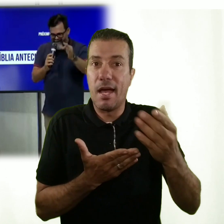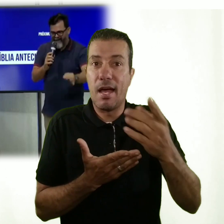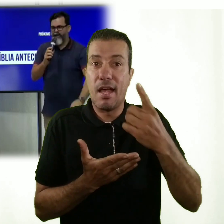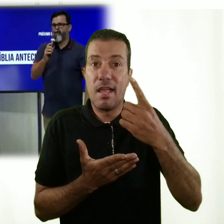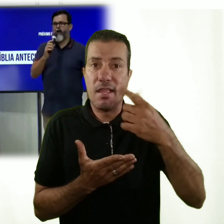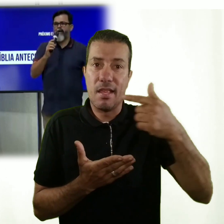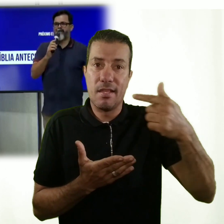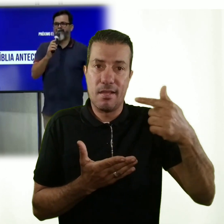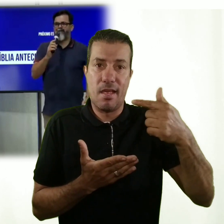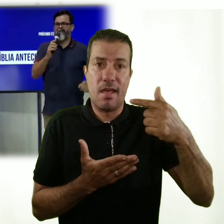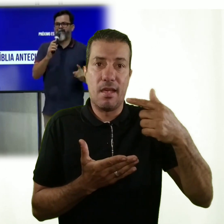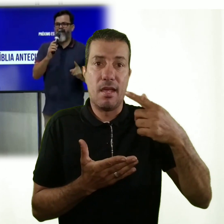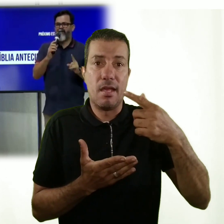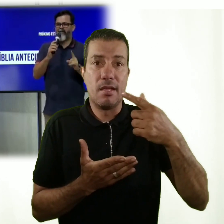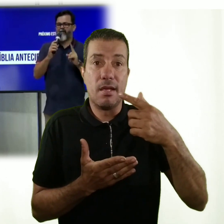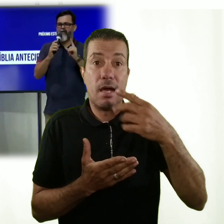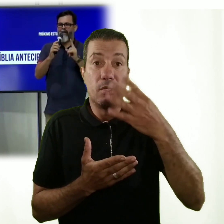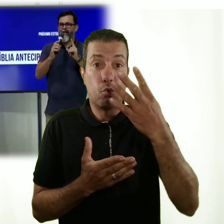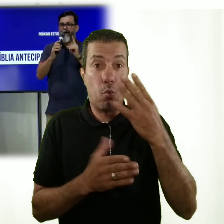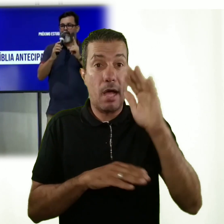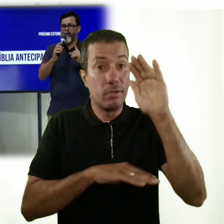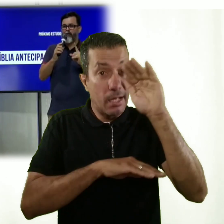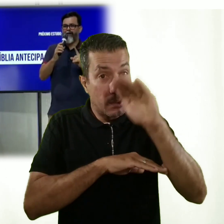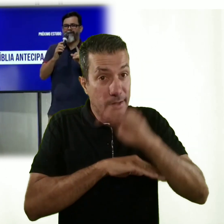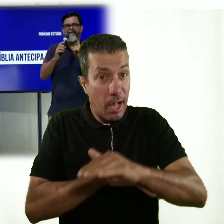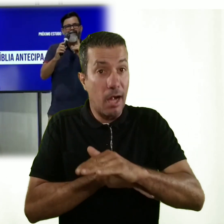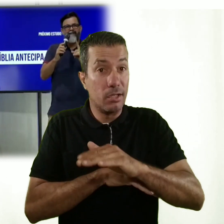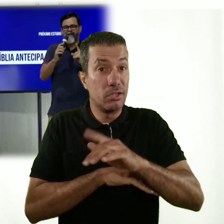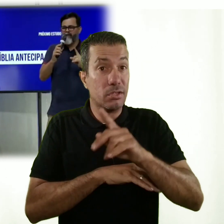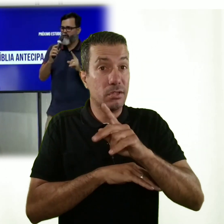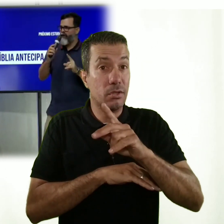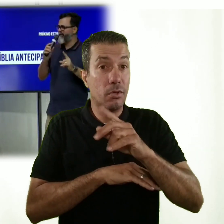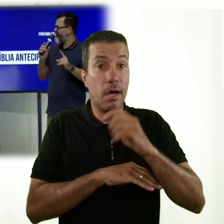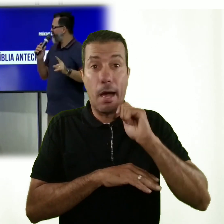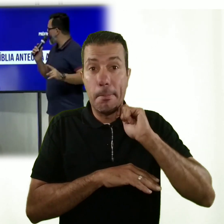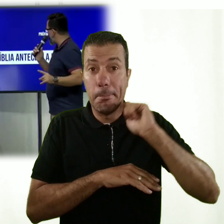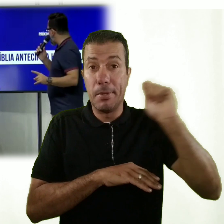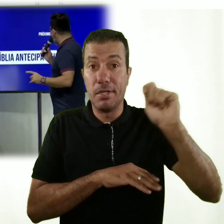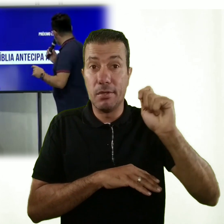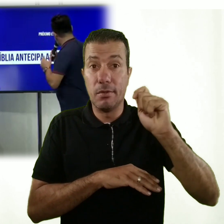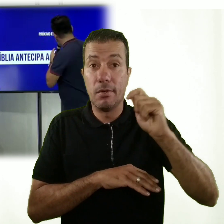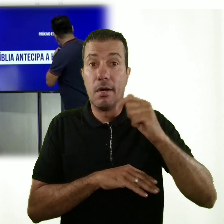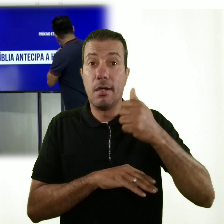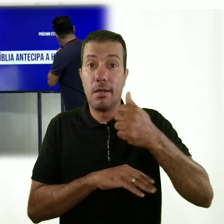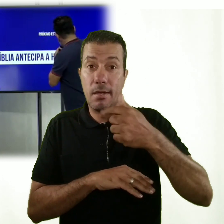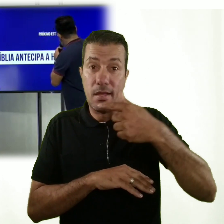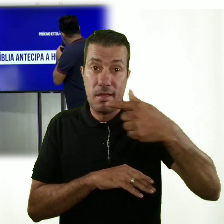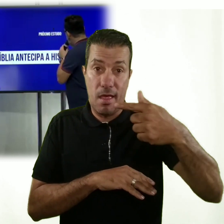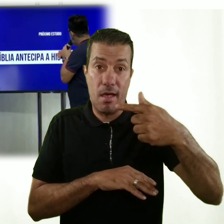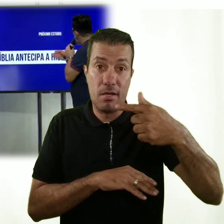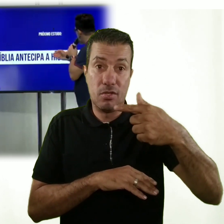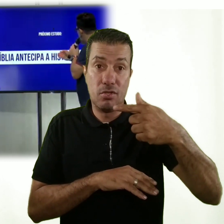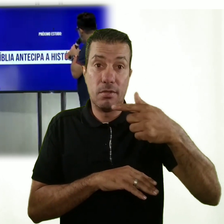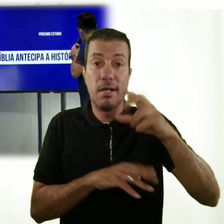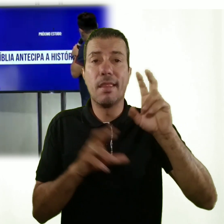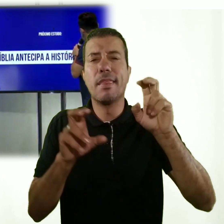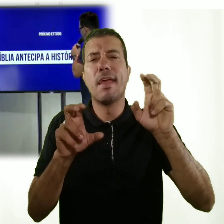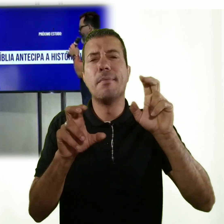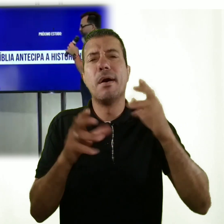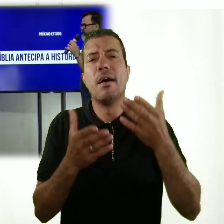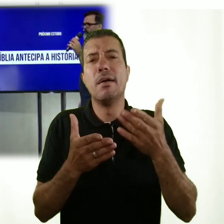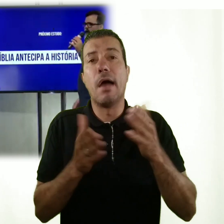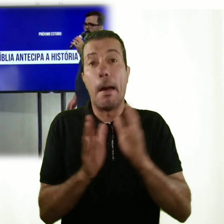às 16 horas, 17 de abril, às 16 horas, a segunda aula com o tema, a